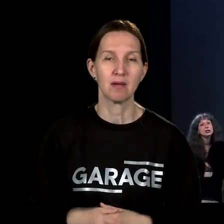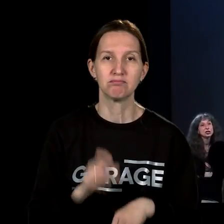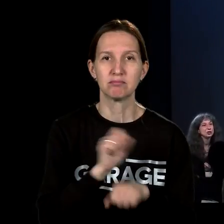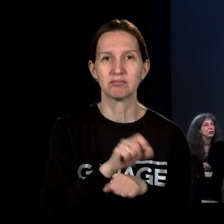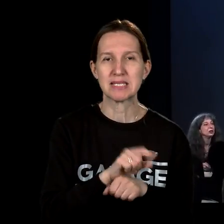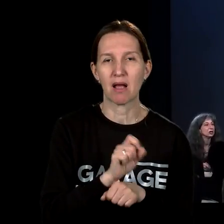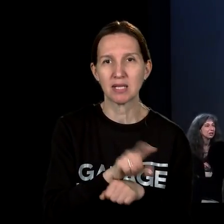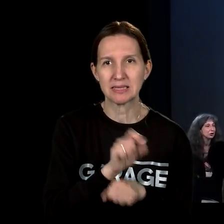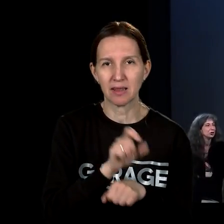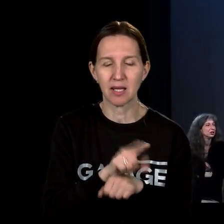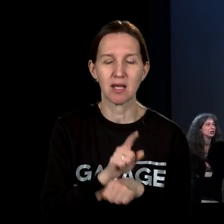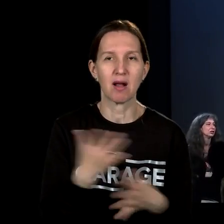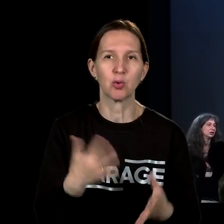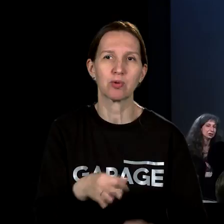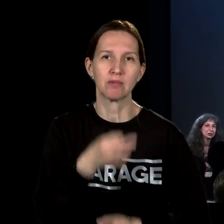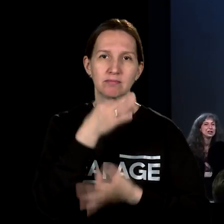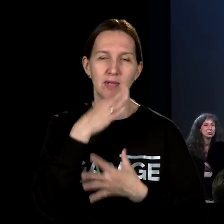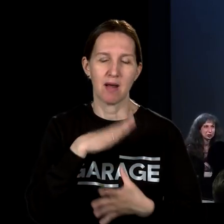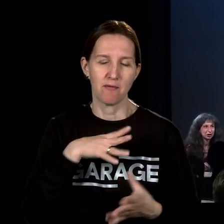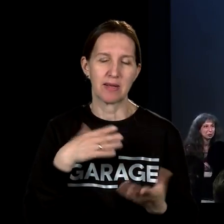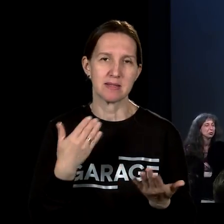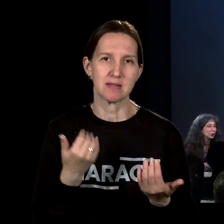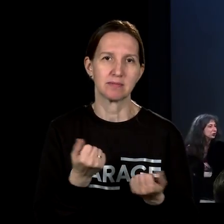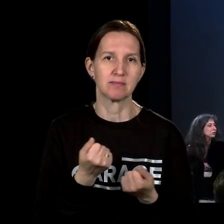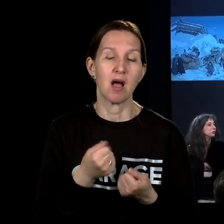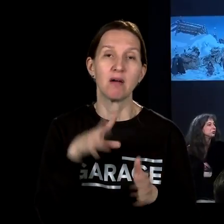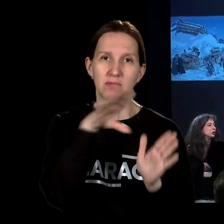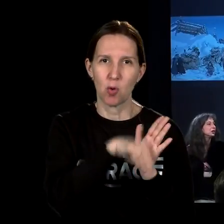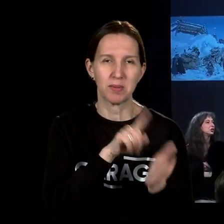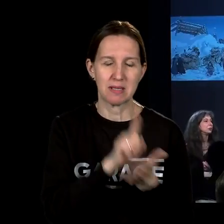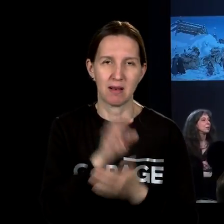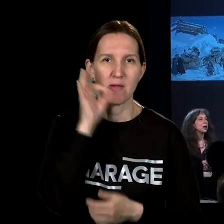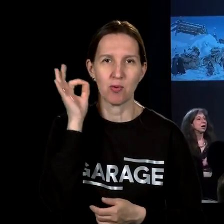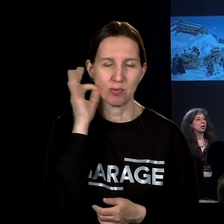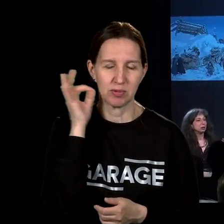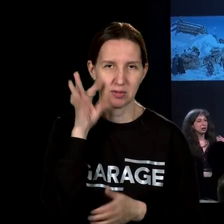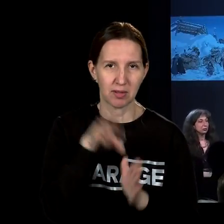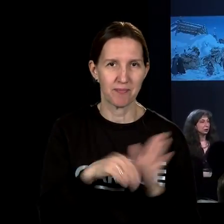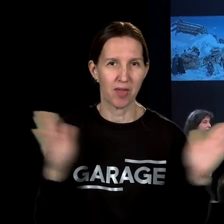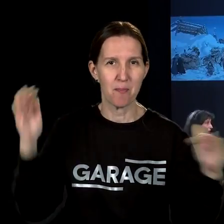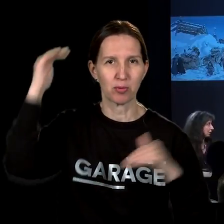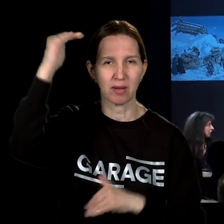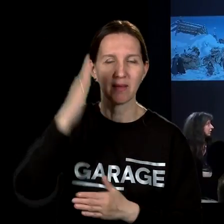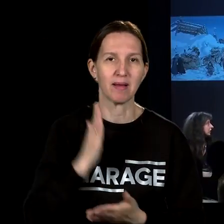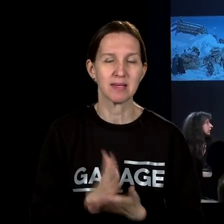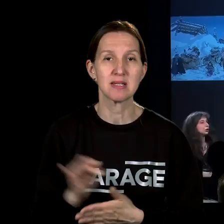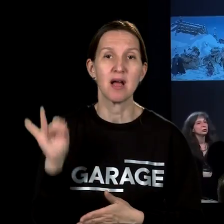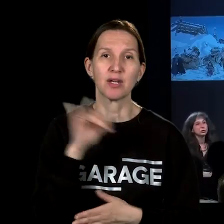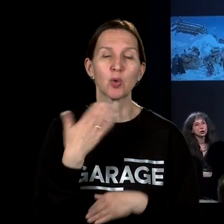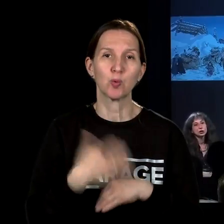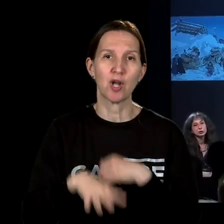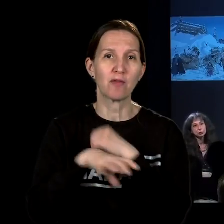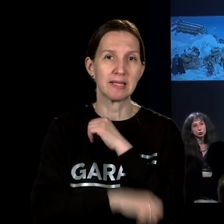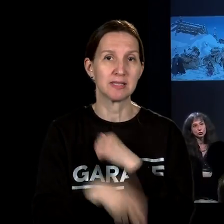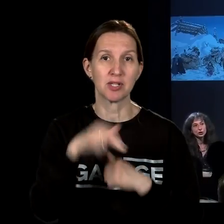Казны, очевидно, нравящиеся с теми же самыми котиками бесконечными. И в конце 30-х